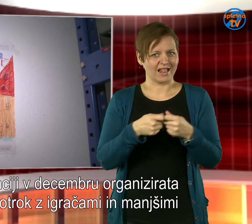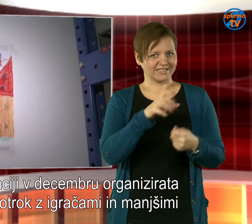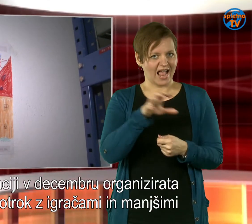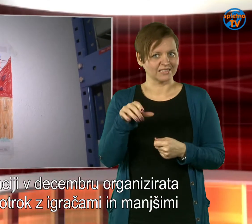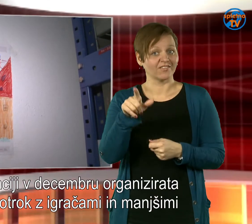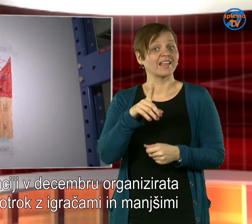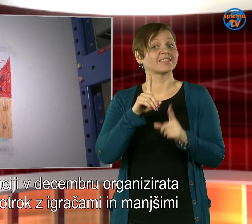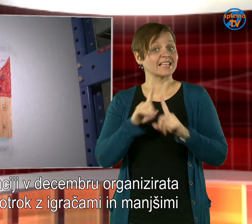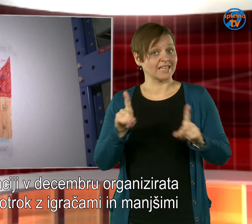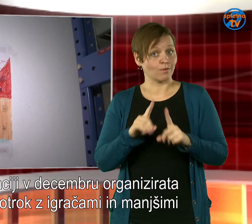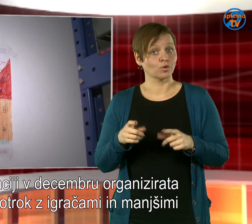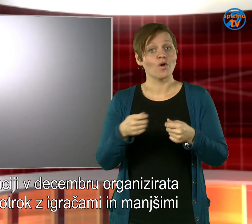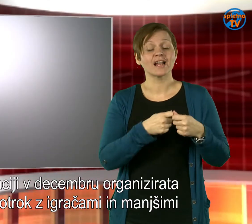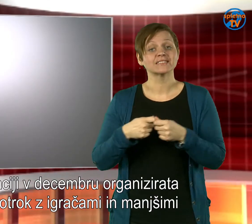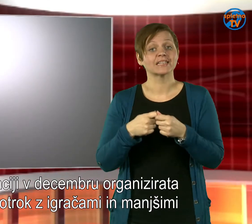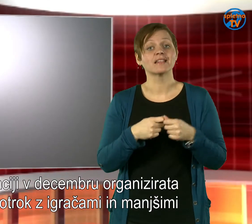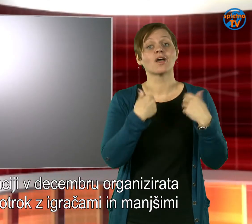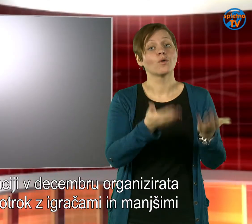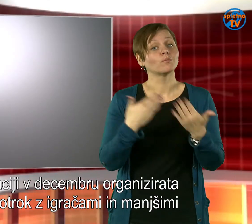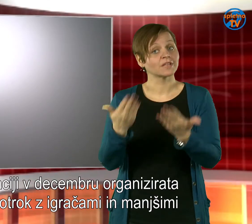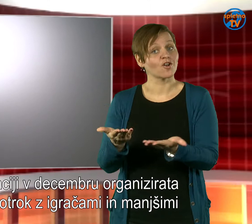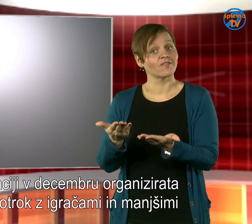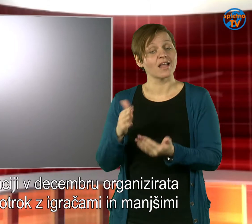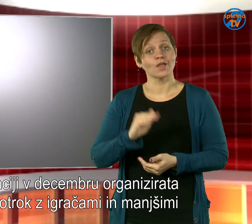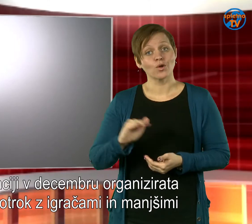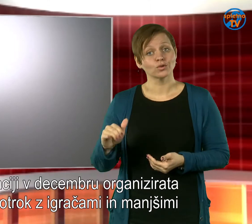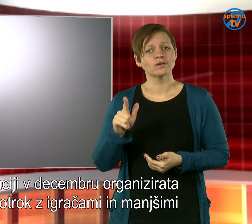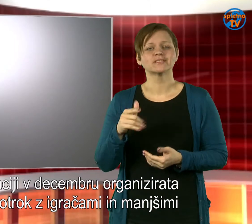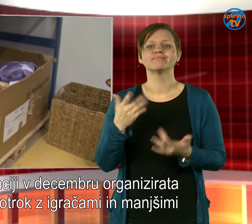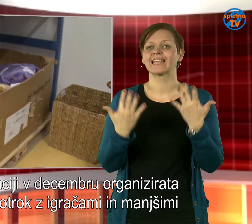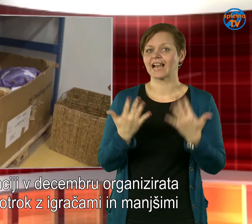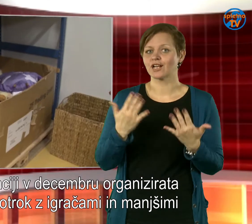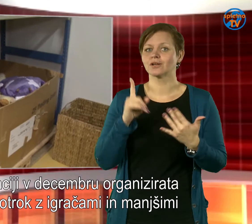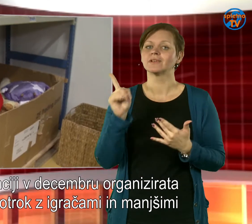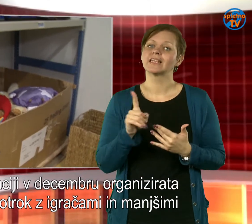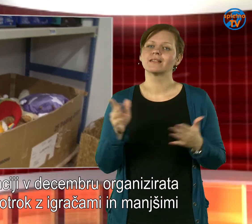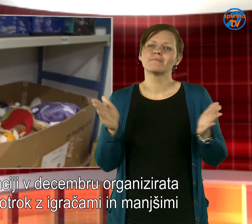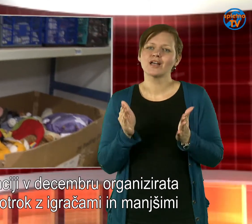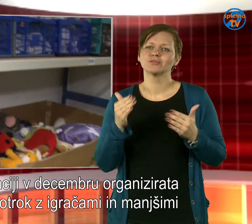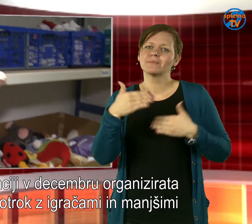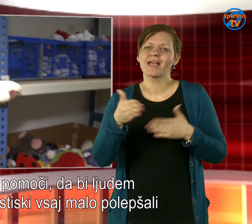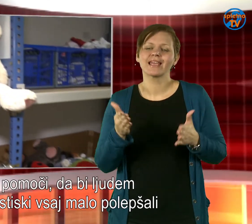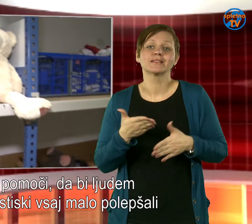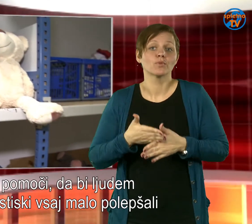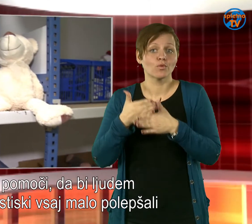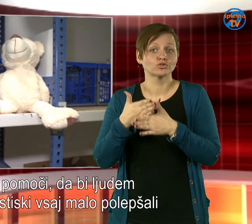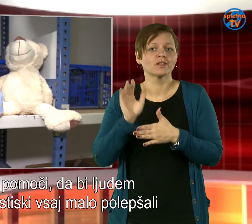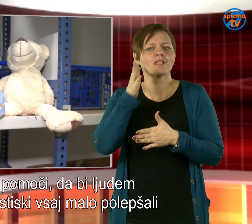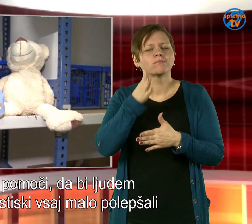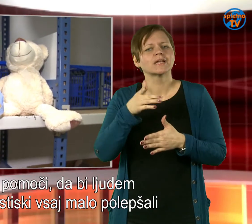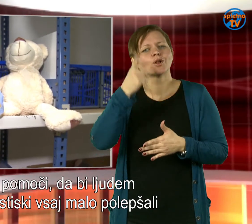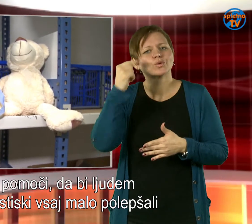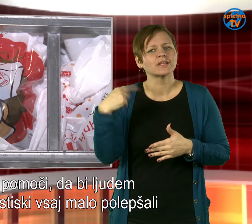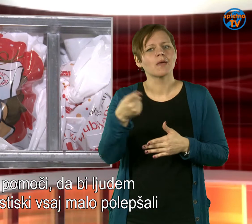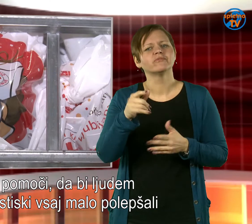Obe organizaciji v decembru organizirata obdarovanje otrok z igračami in manjšimi paketi pomoči, da bi ljudem v